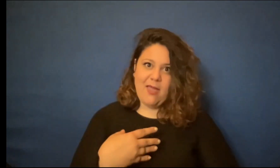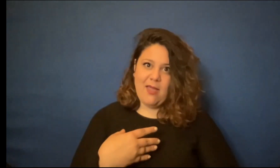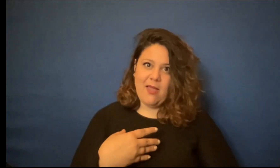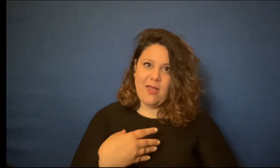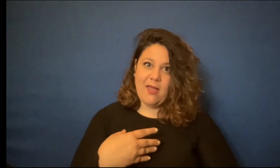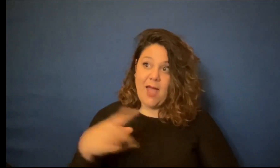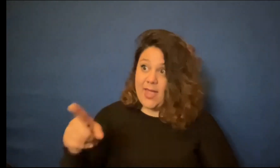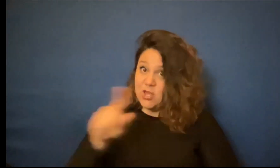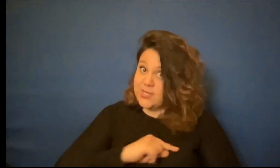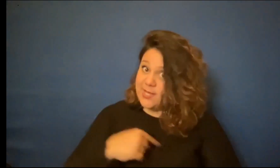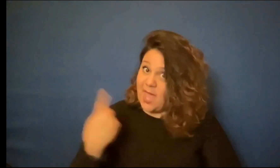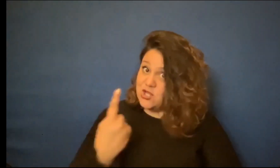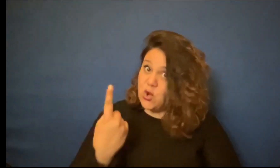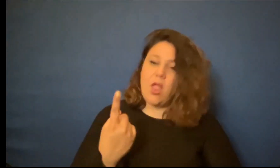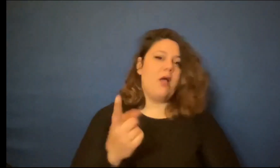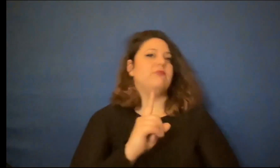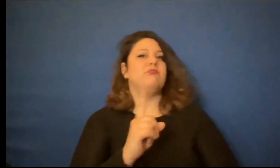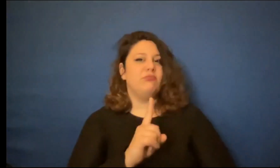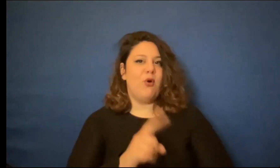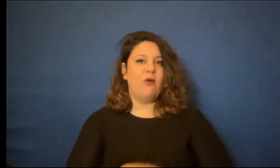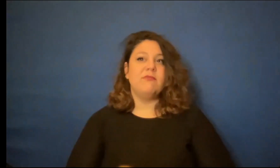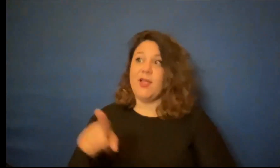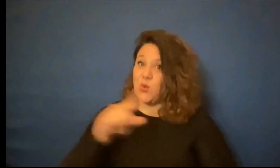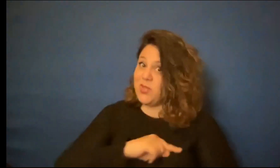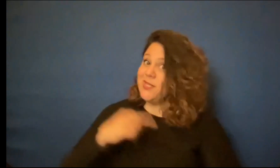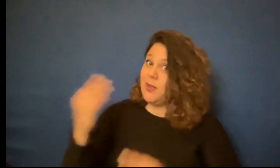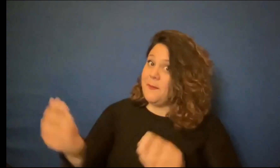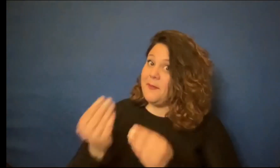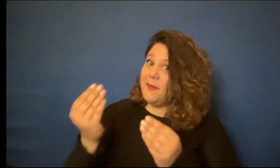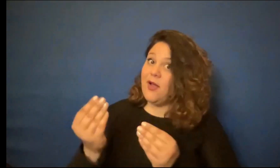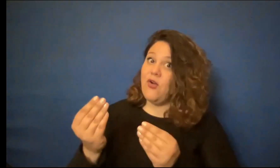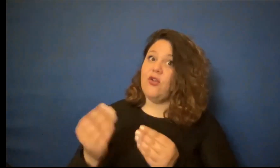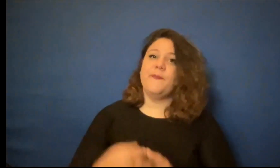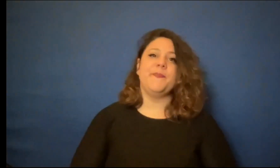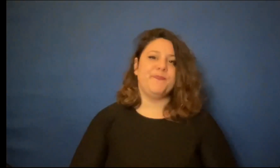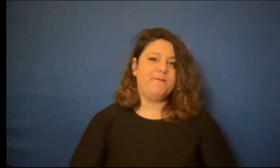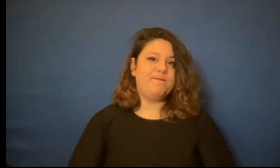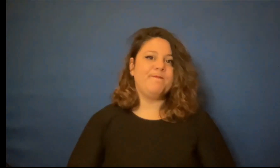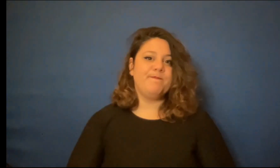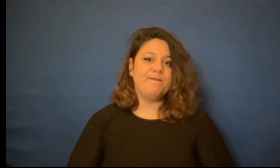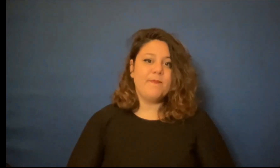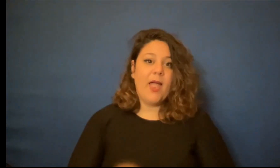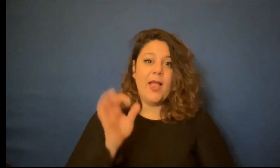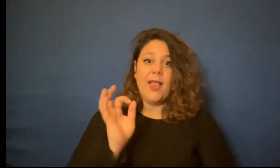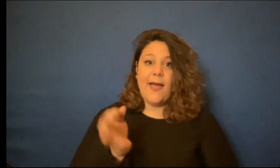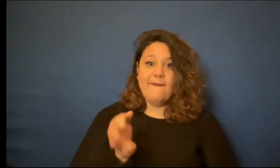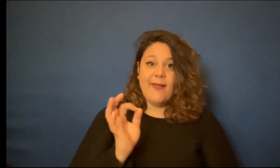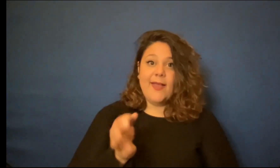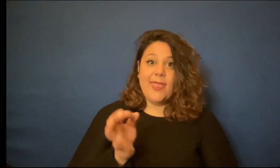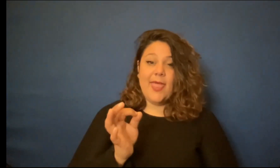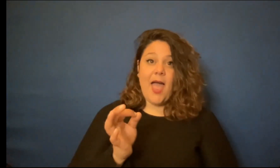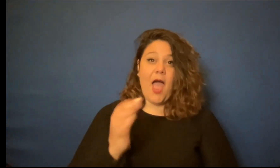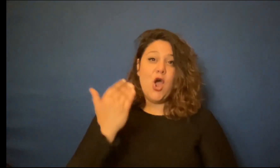No. Ahí te encontrabas mejor. La verdad es que en los colegios que he